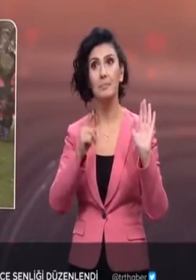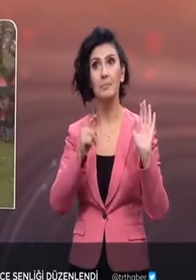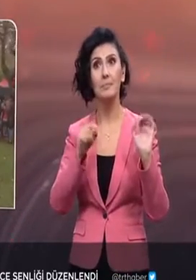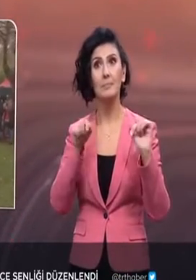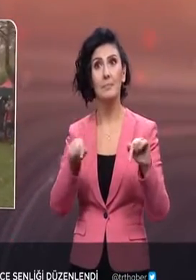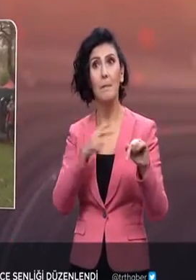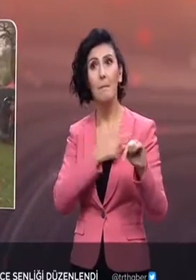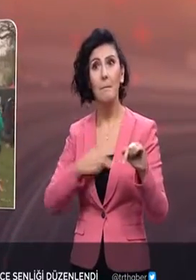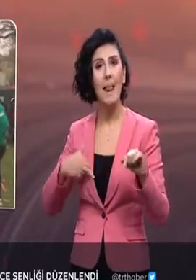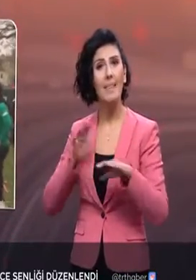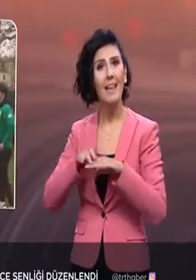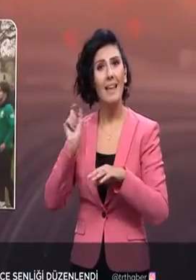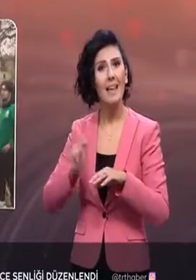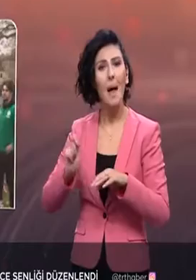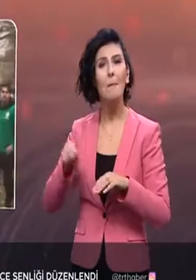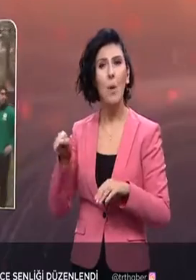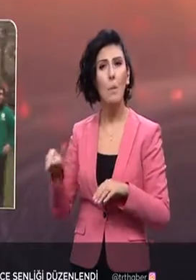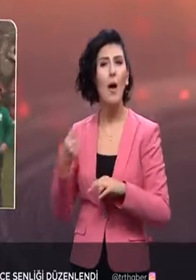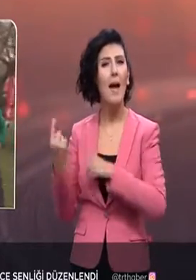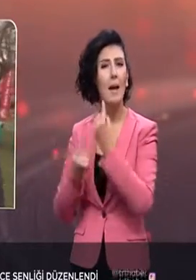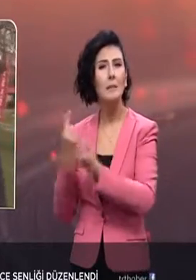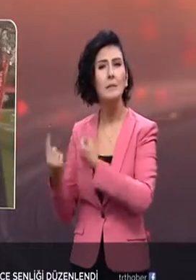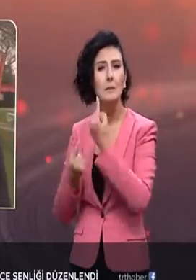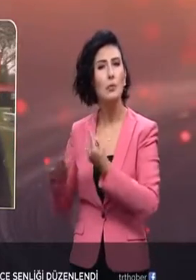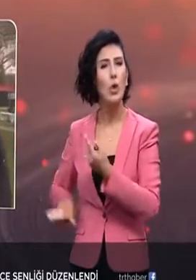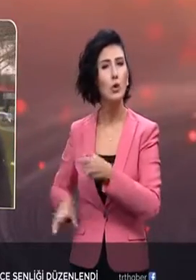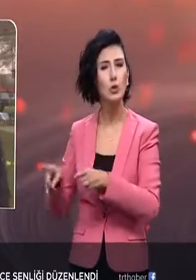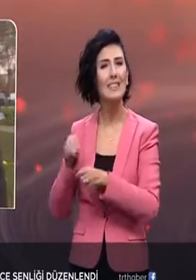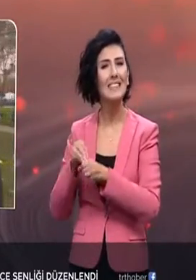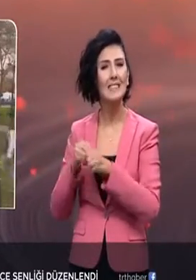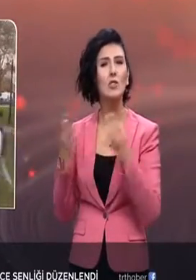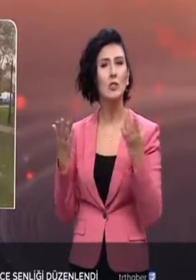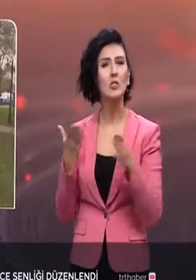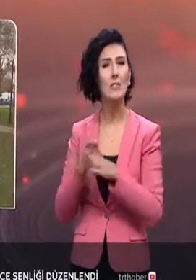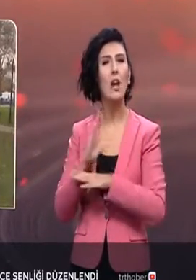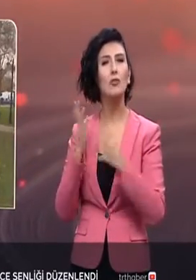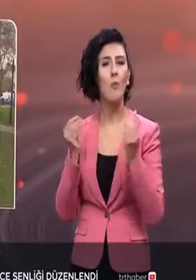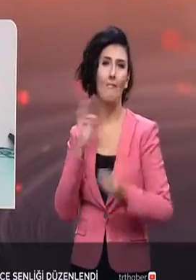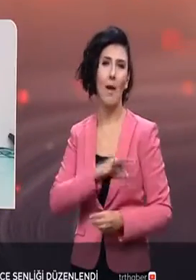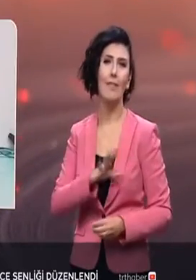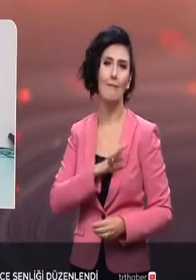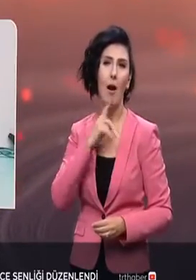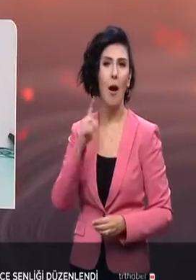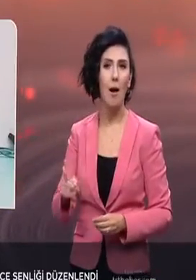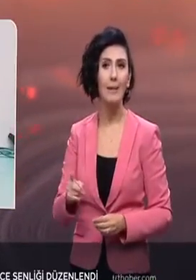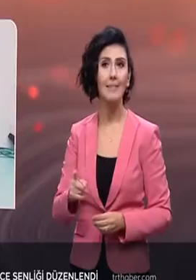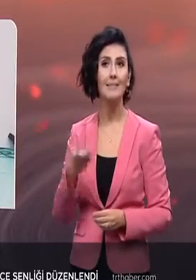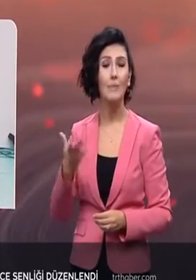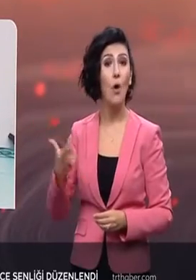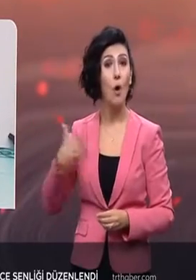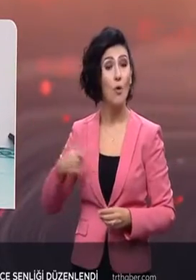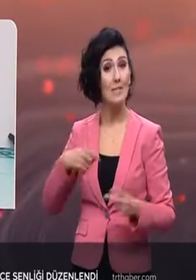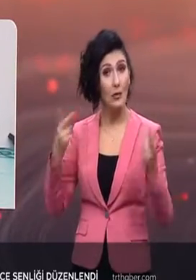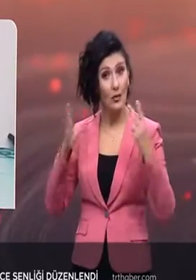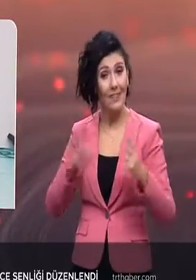Ama belediyenin yapmış olduğu bu etkinlikler çocuklar için gerçekten çok yararlı oluyor. Şenlikte özen gösteriler de